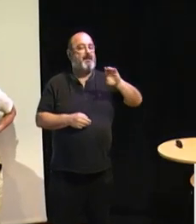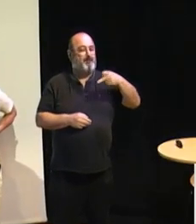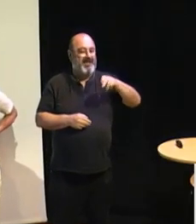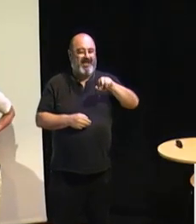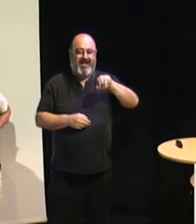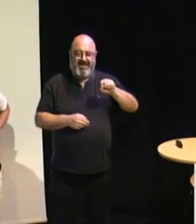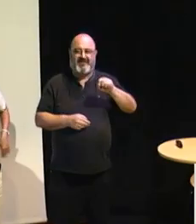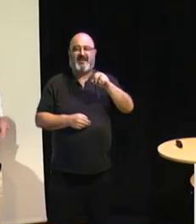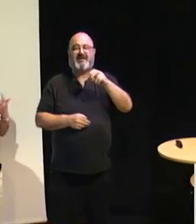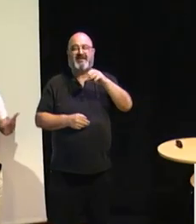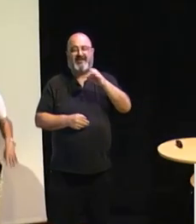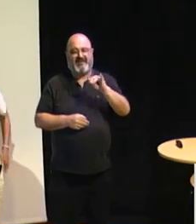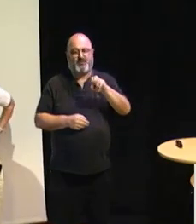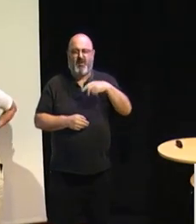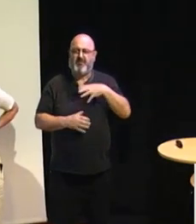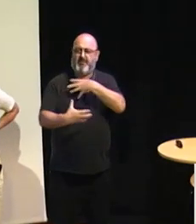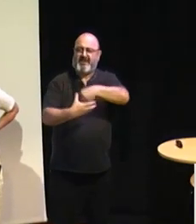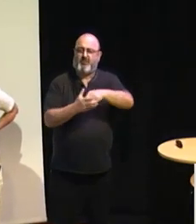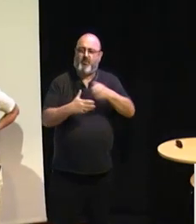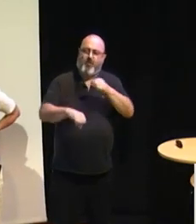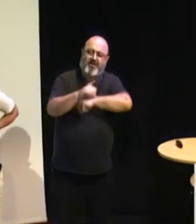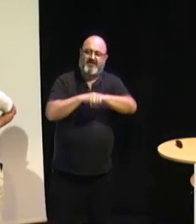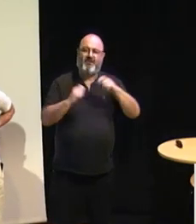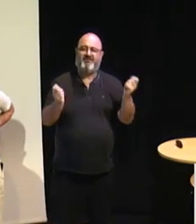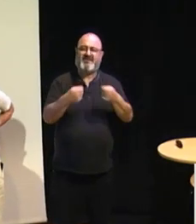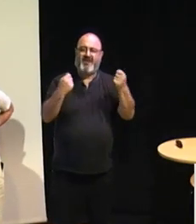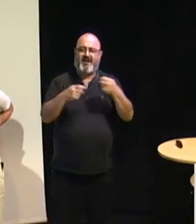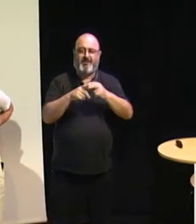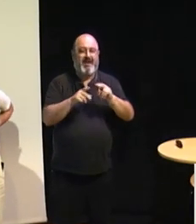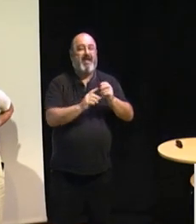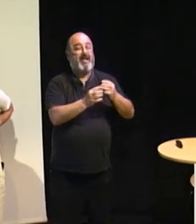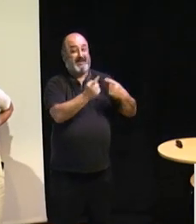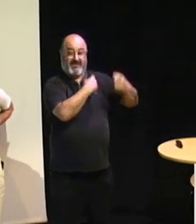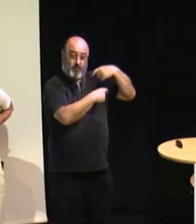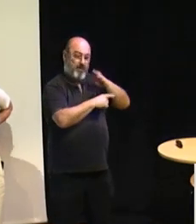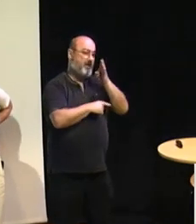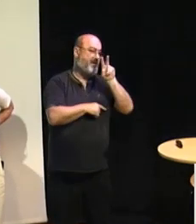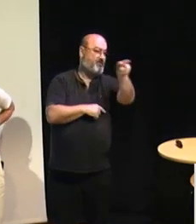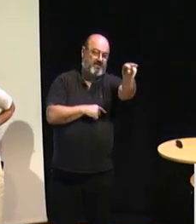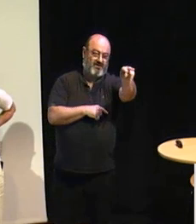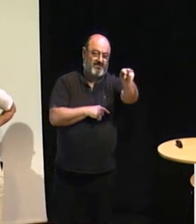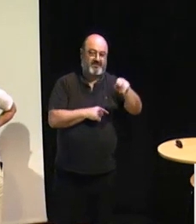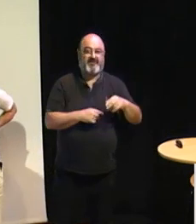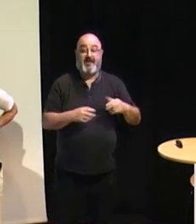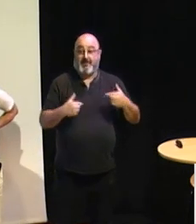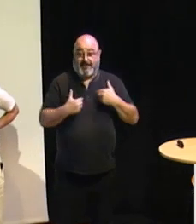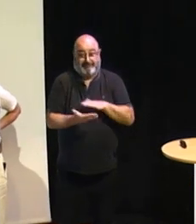à venir, dans le cadre duquel cette conférence est organisée. Je tiens à m'excuser, je ne parle pas du tout en langue des